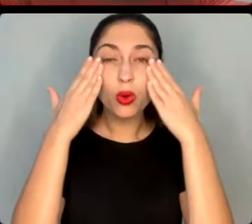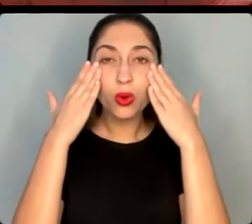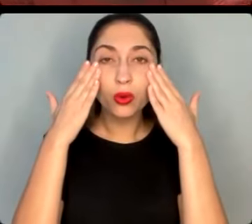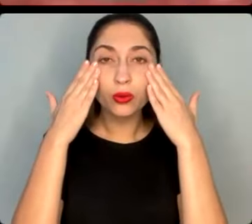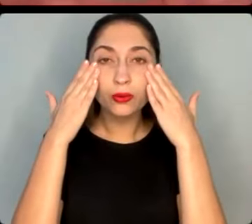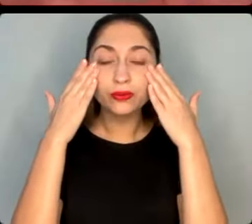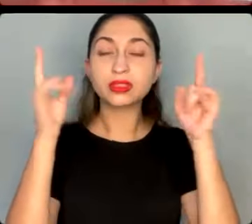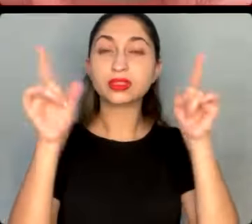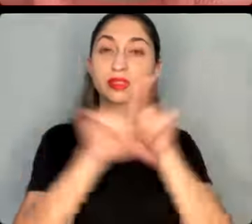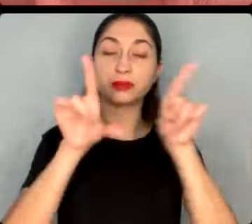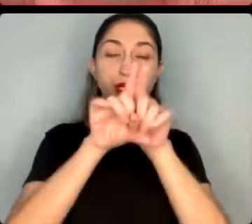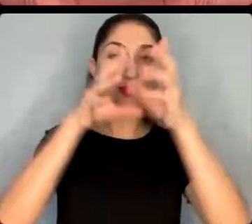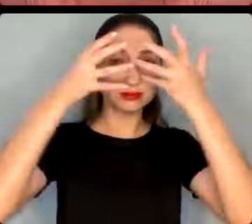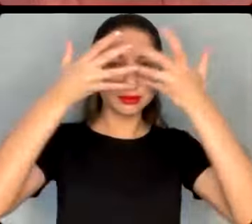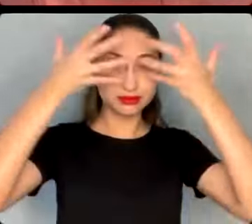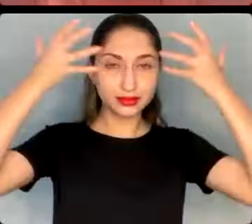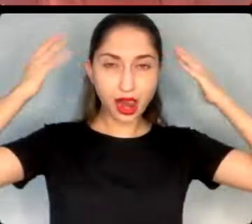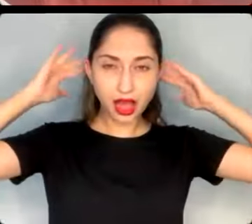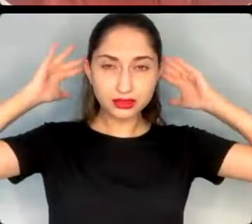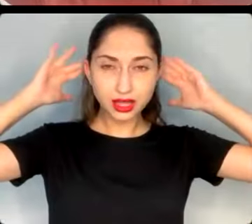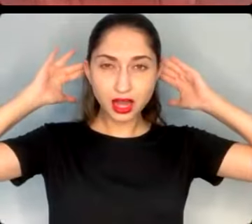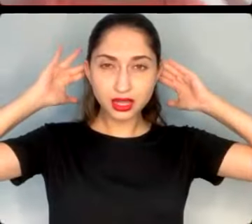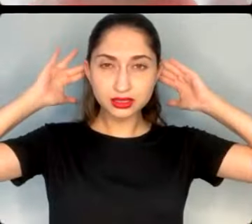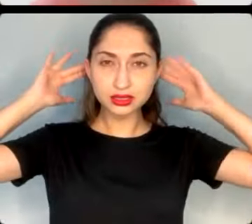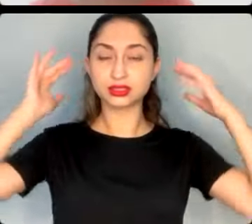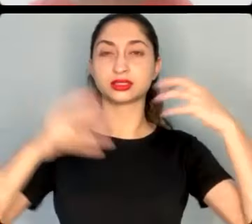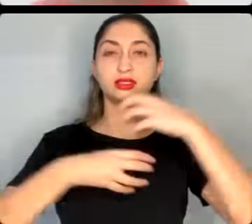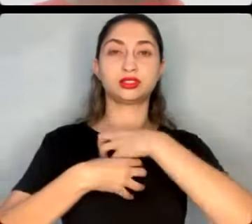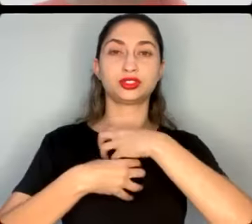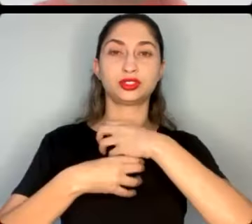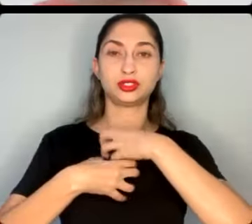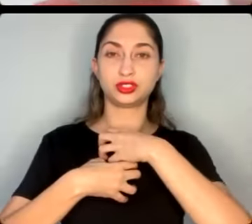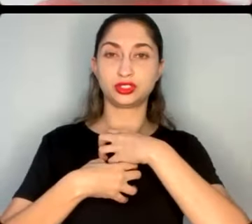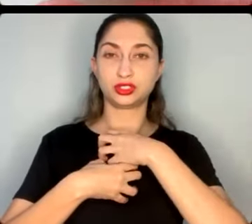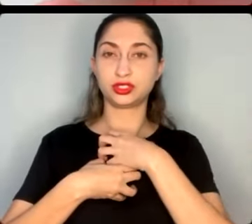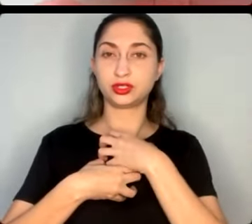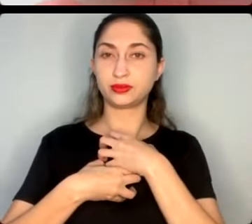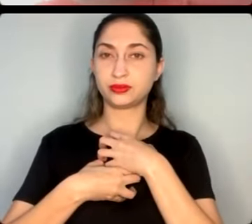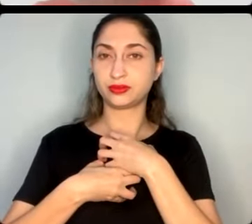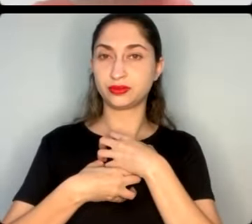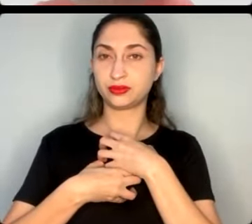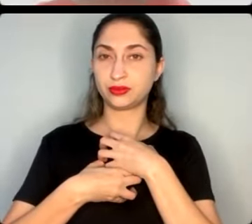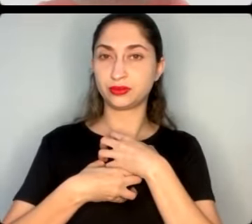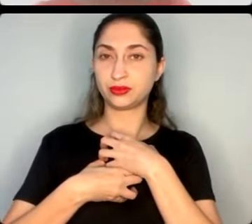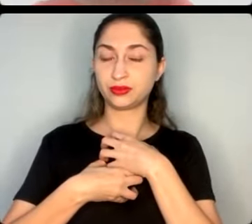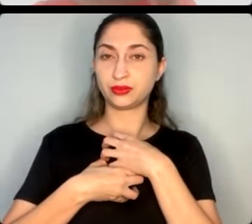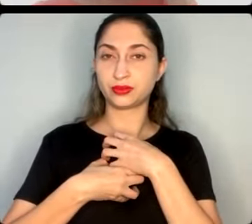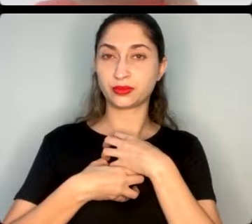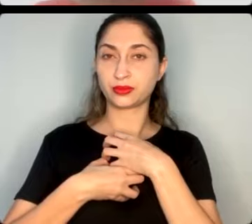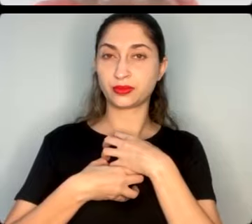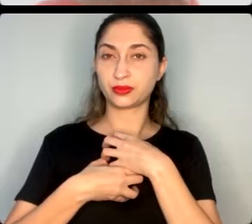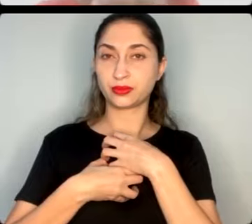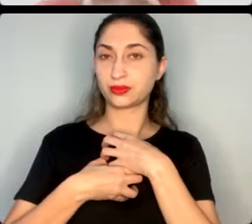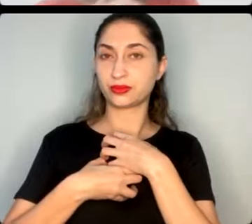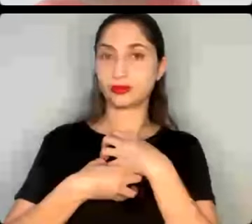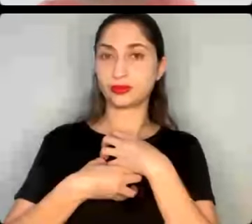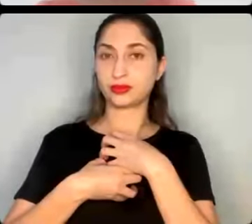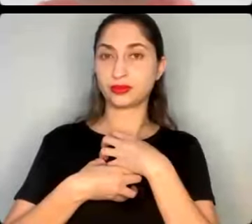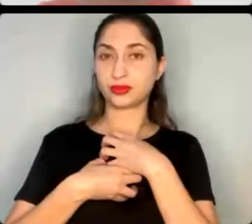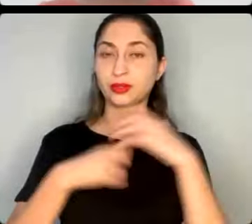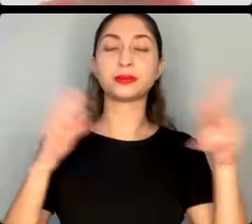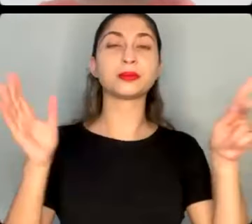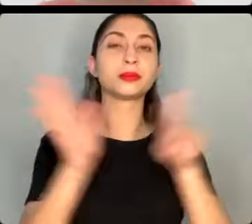para o fundo da cavidade e com os músculos oculomotores chegando lá no corpo